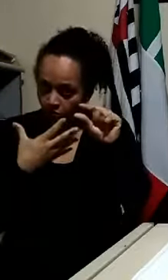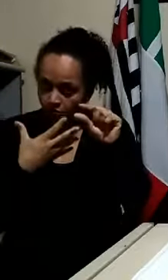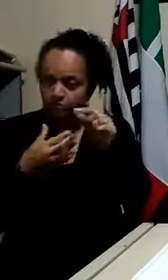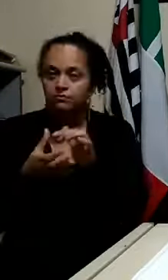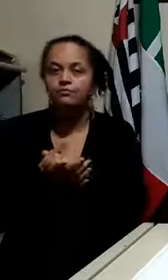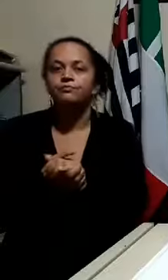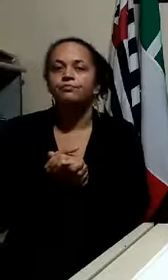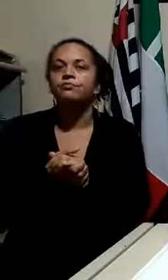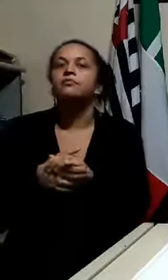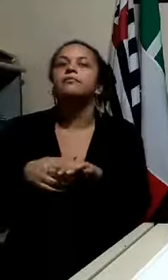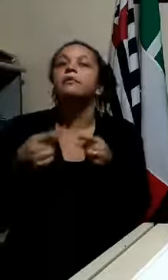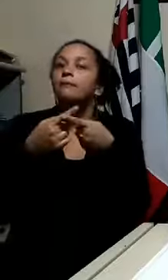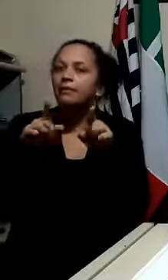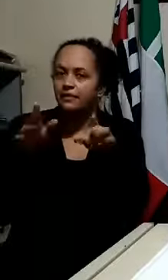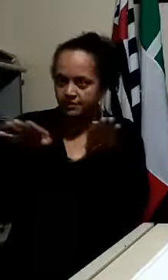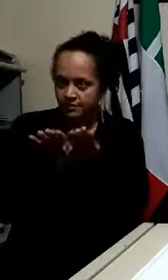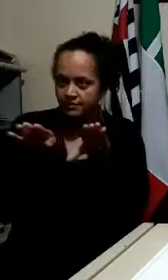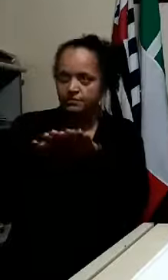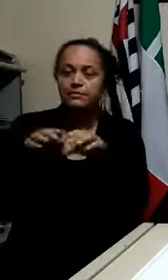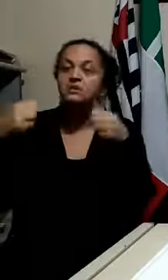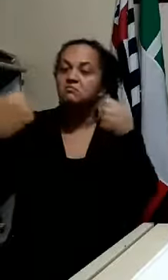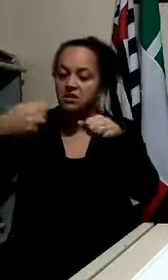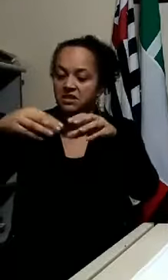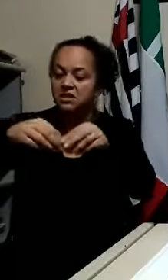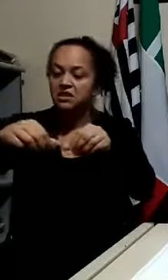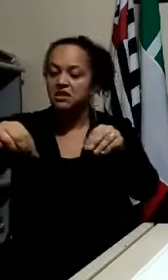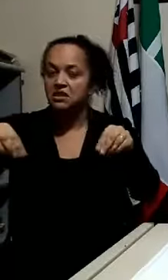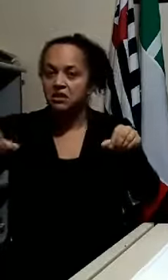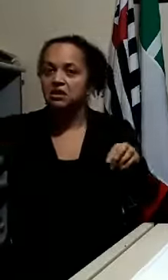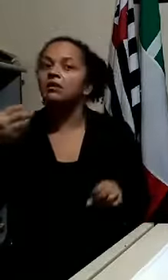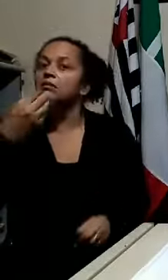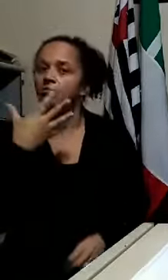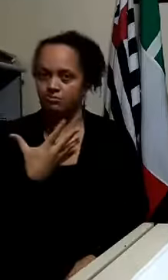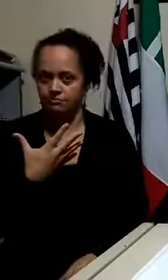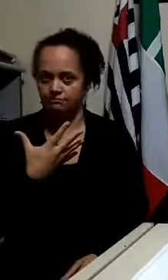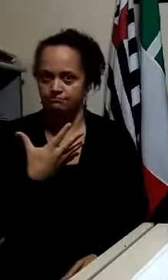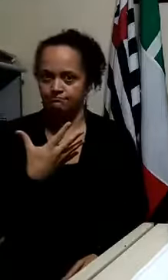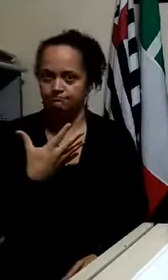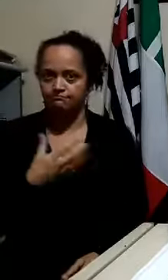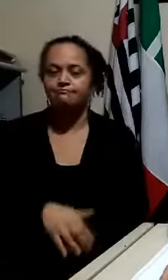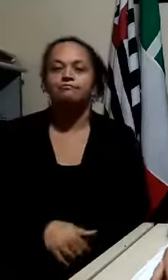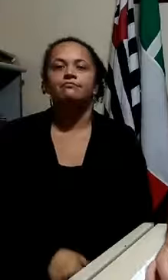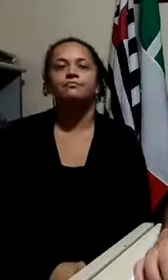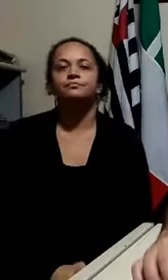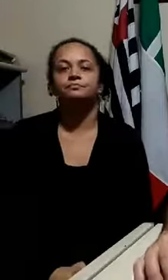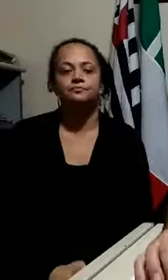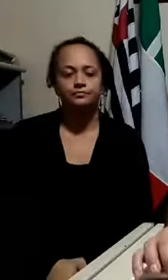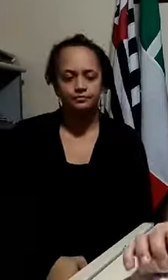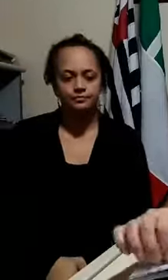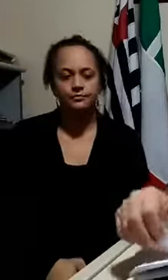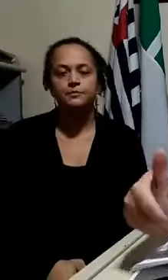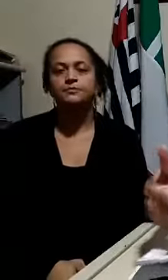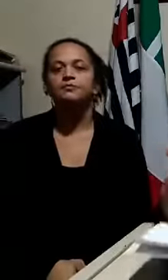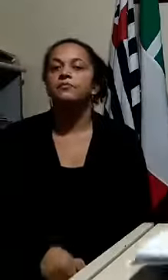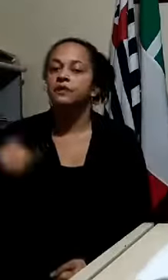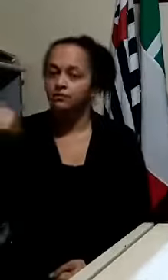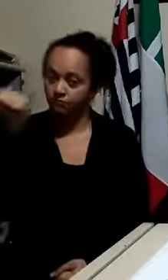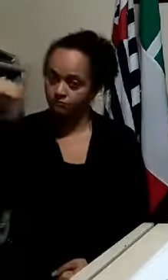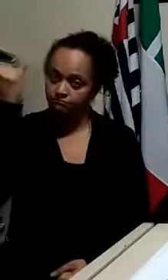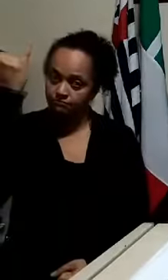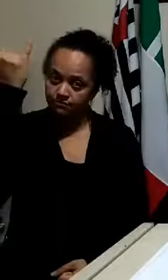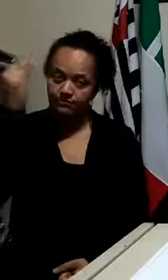solo onde ela é semeada tem que ser um solo bom, tem que ser um solo fértil, né? E isso é